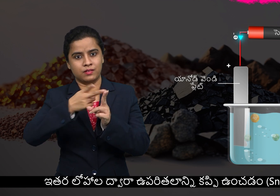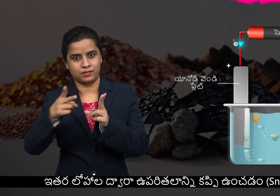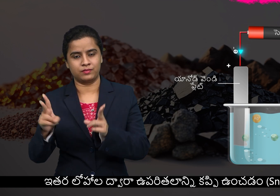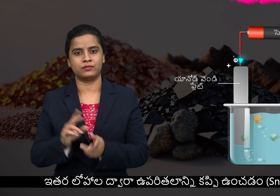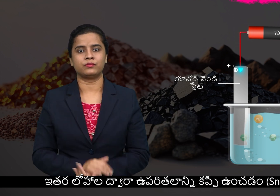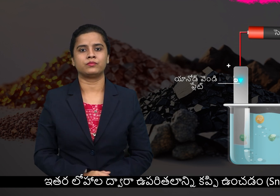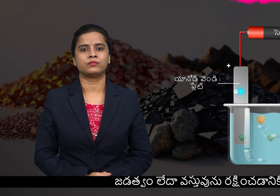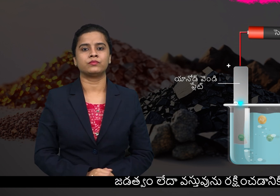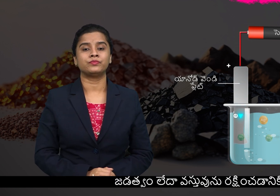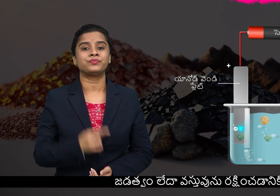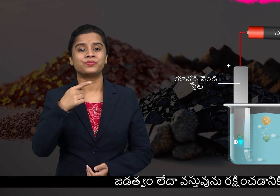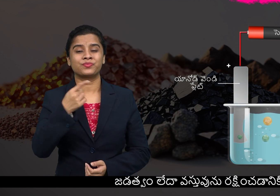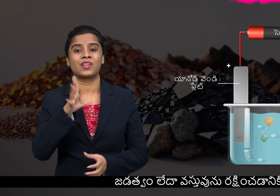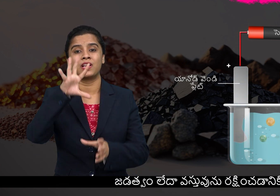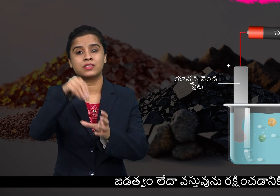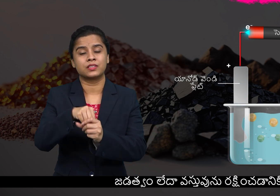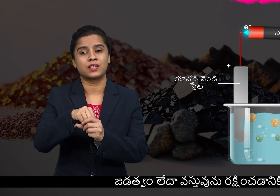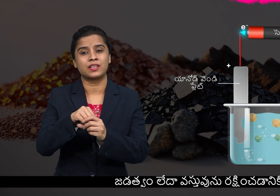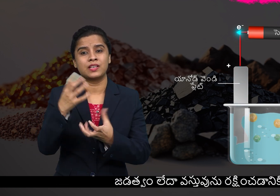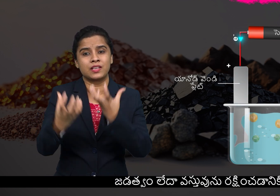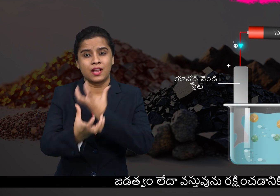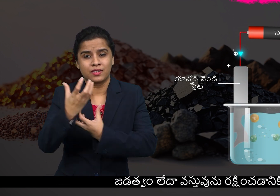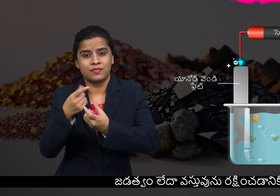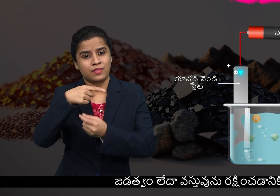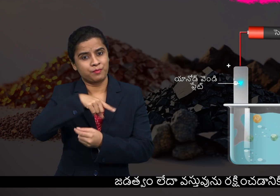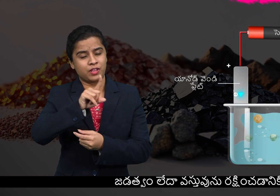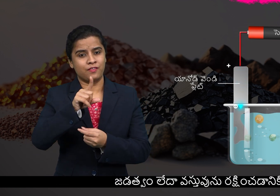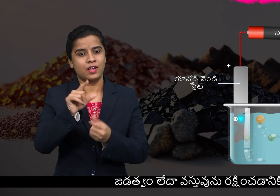మొదలైనవి. జడత్వం లేదా వస్తువును